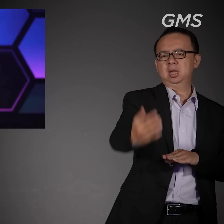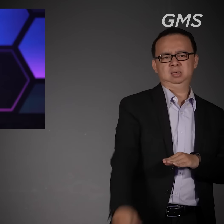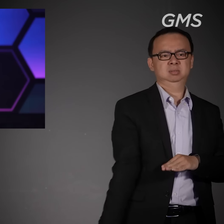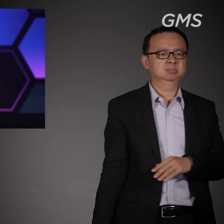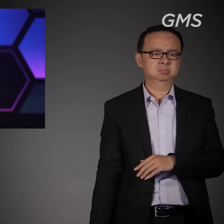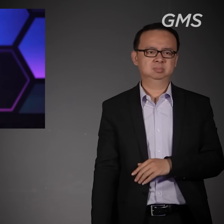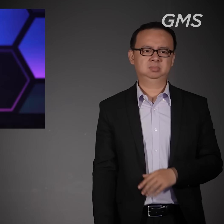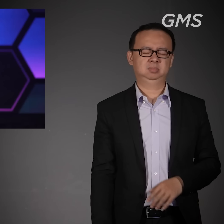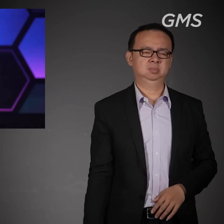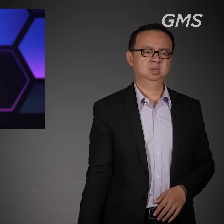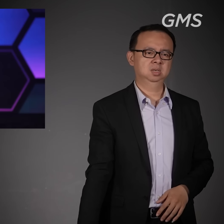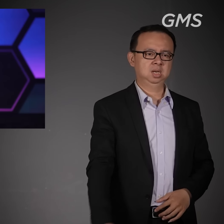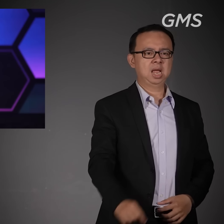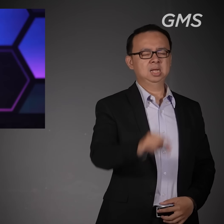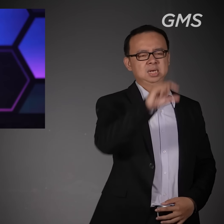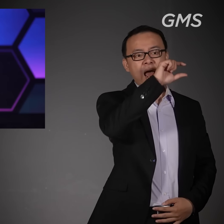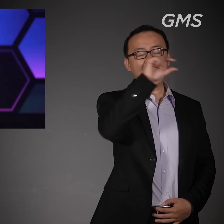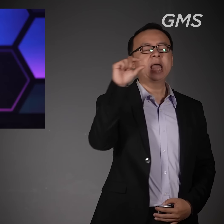Ayat yang